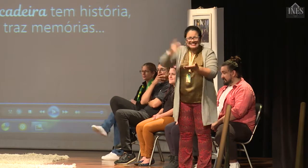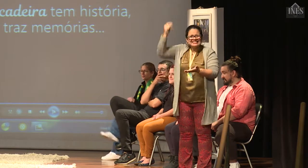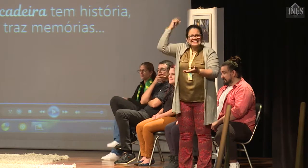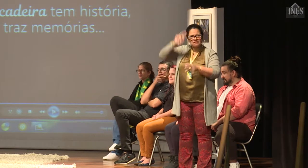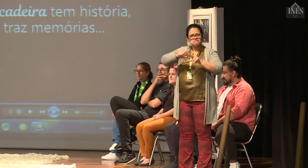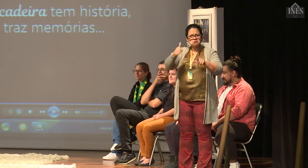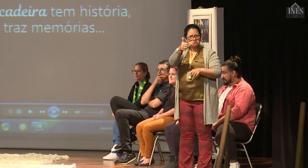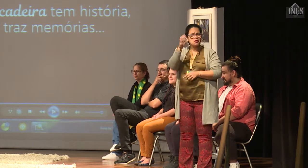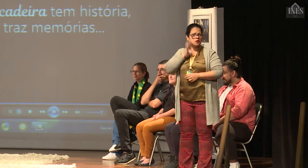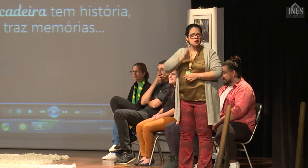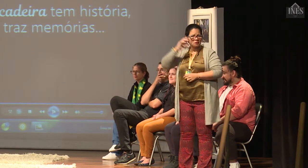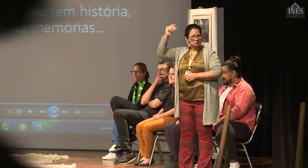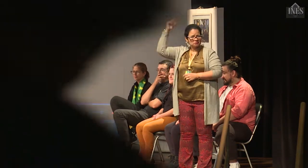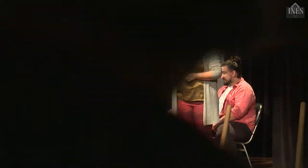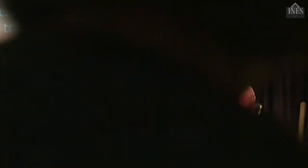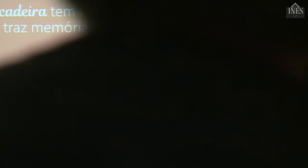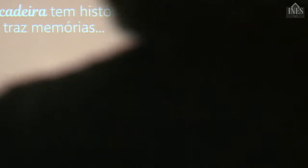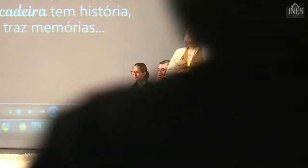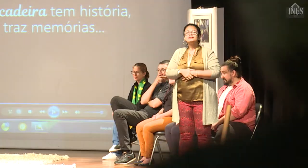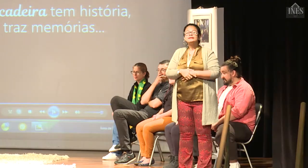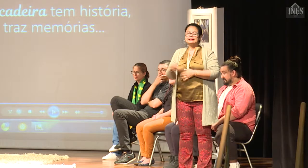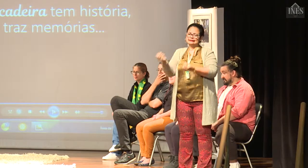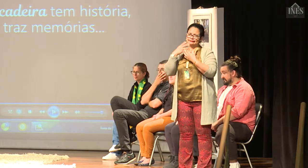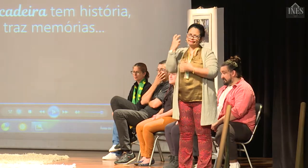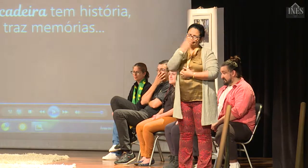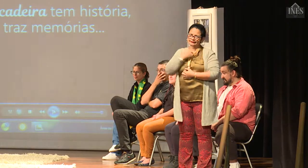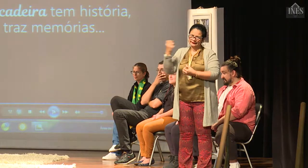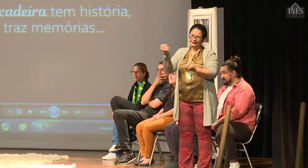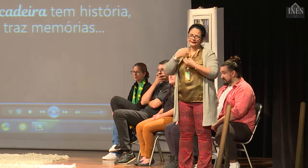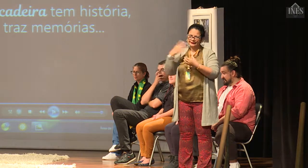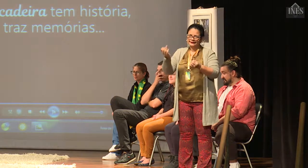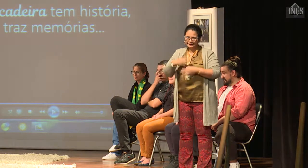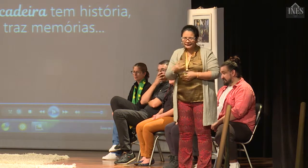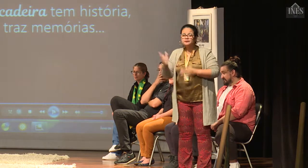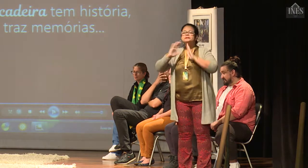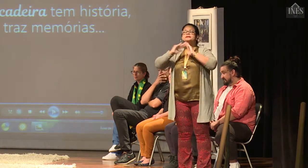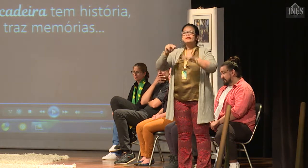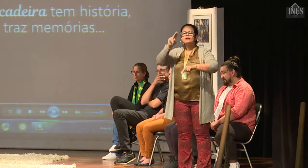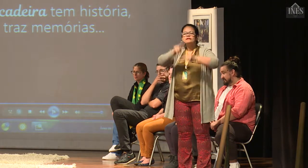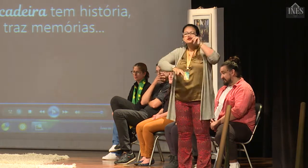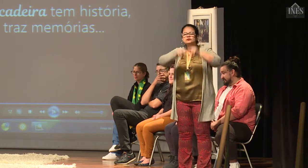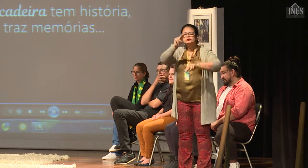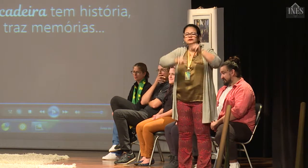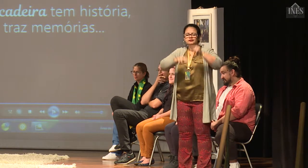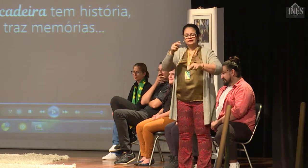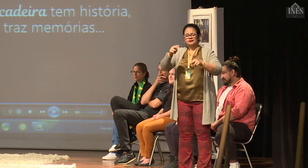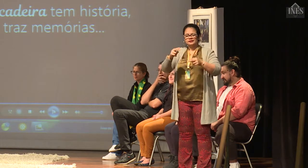queria brincar de massinha, eu achava muito legal na época. E eu era ensinada a oralizar.